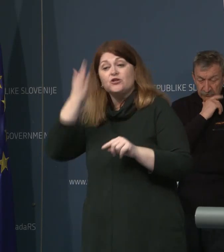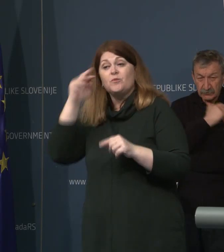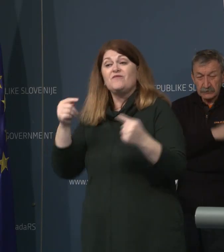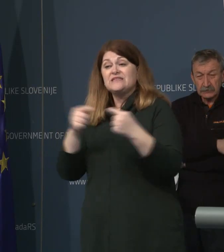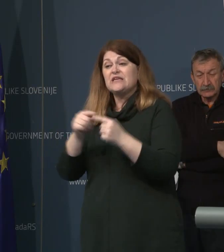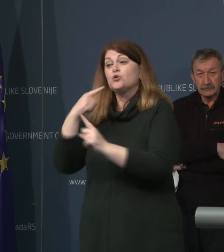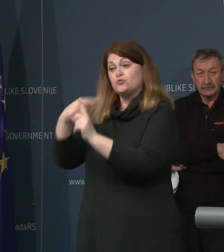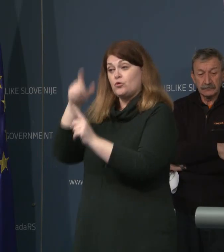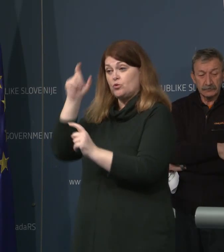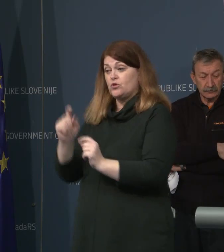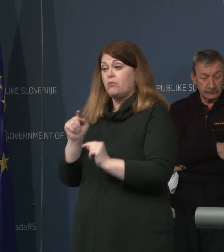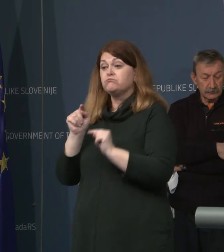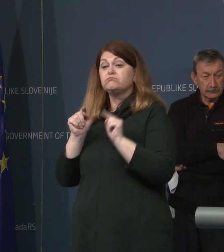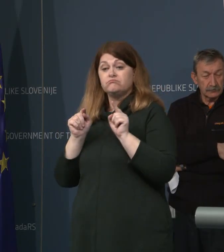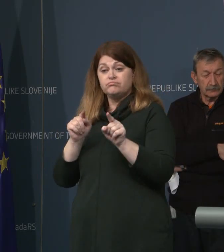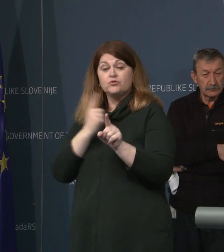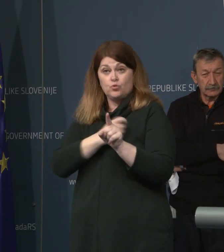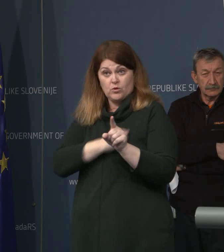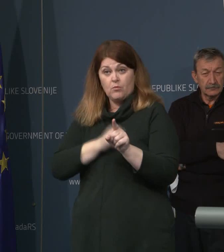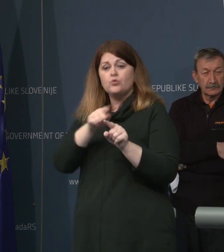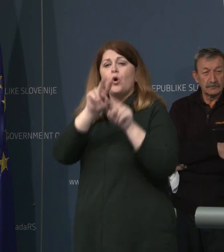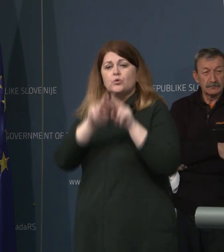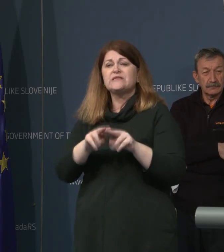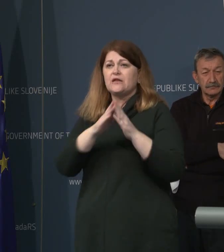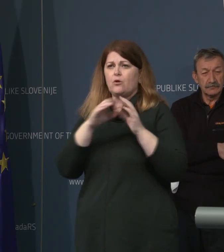s pozitivno osebo in so bolni, ostane in zdravi doma.